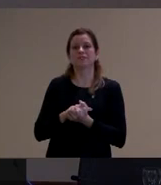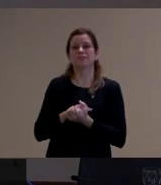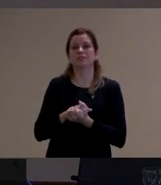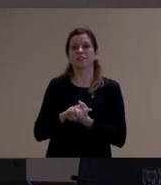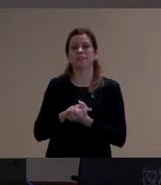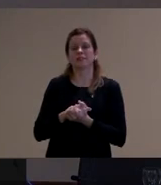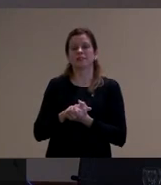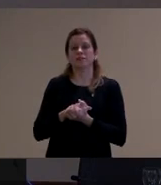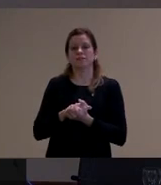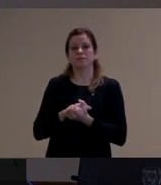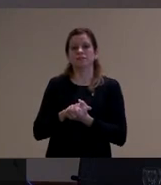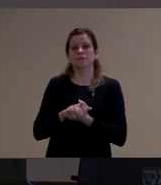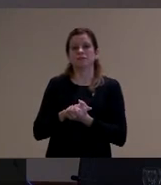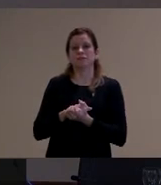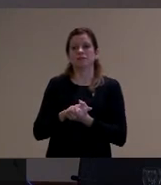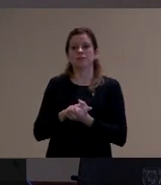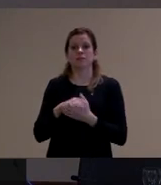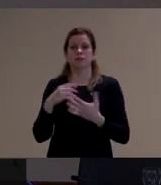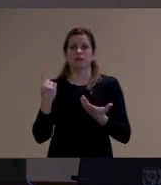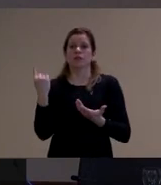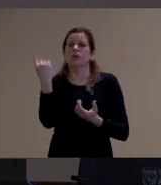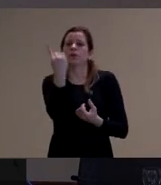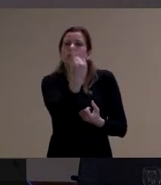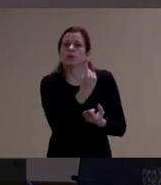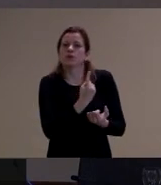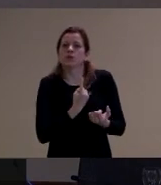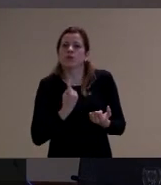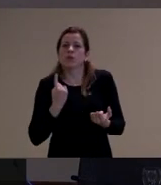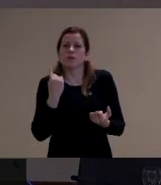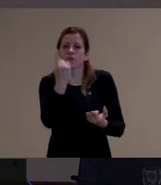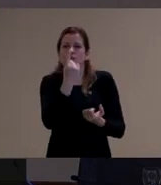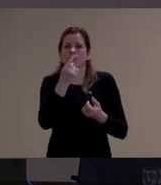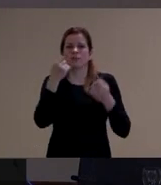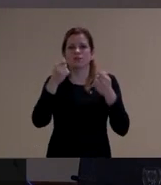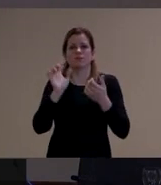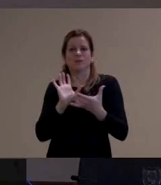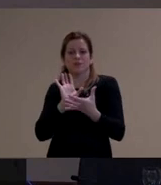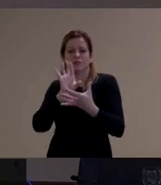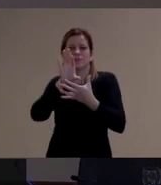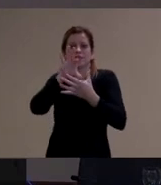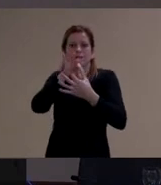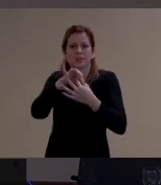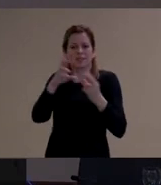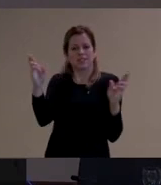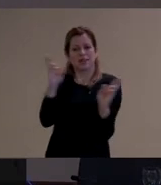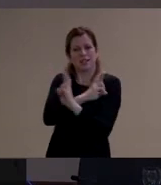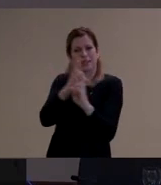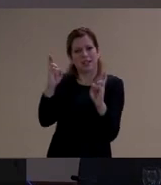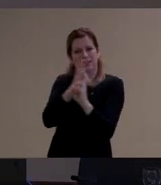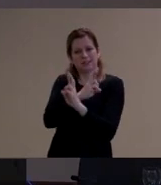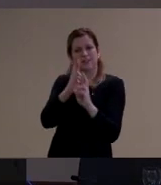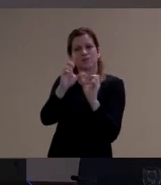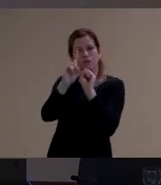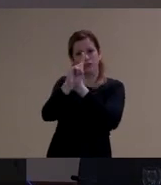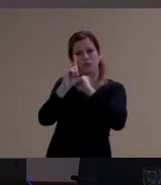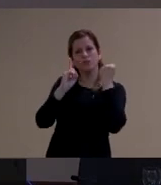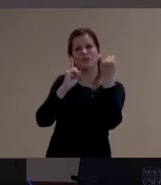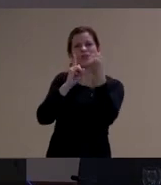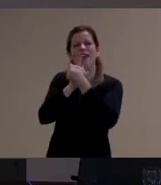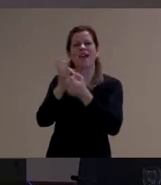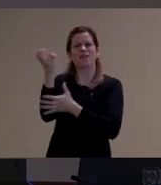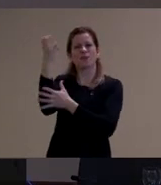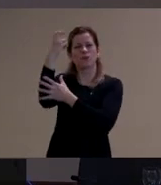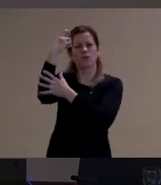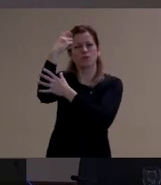outro nós tem aproximações com esse núcleo da ação das relações sociais e culturais né